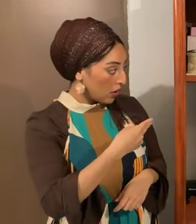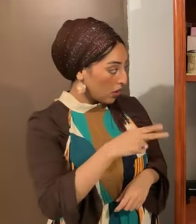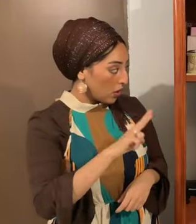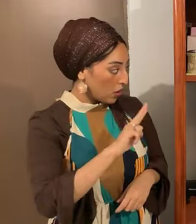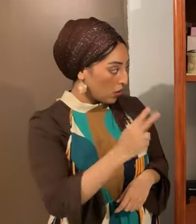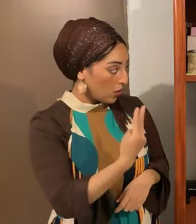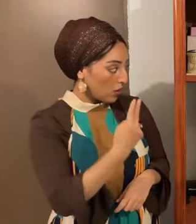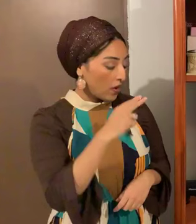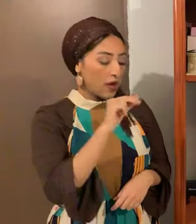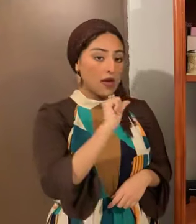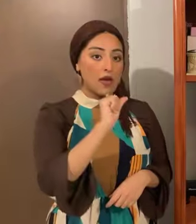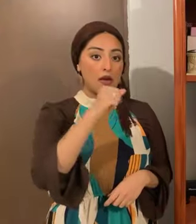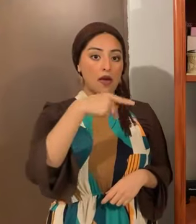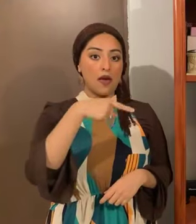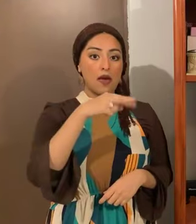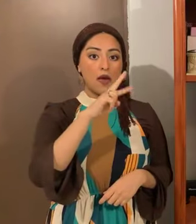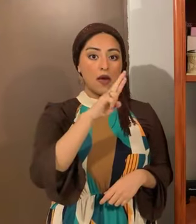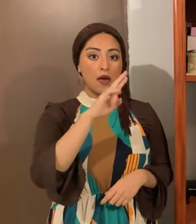bien contadito.